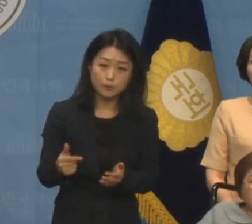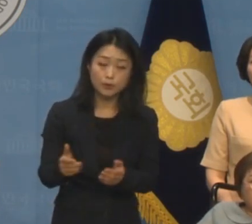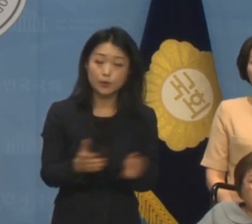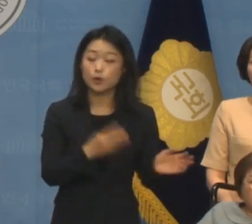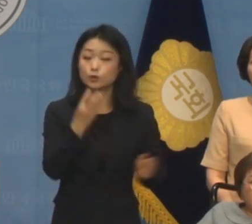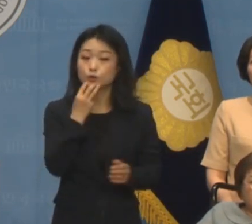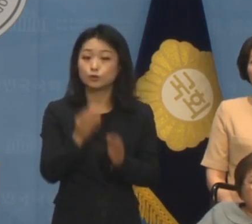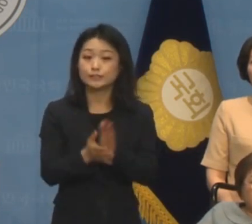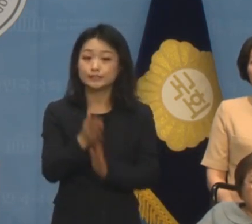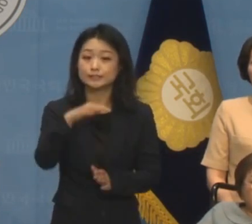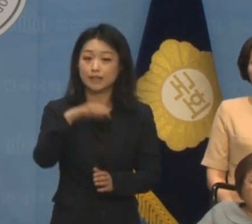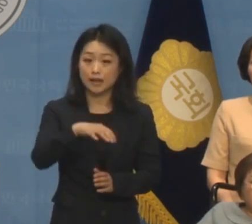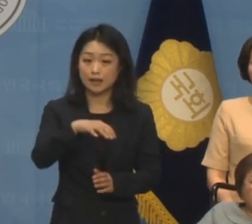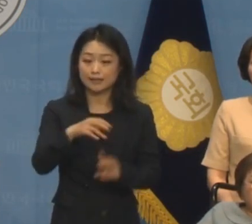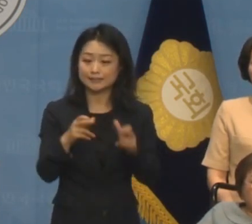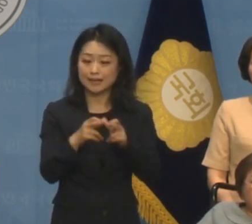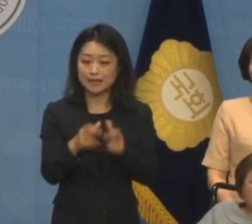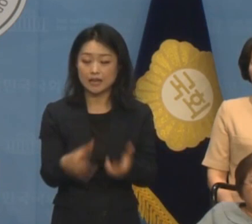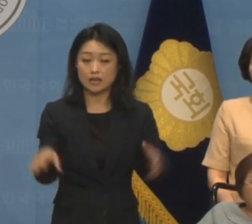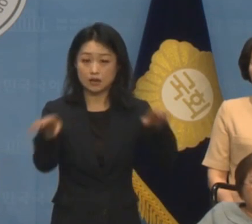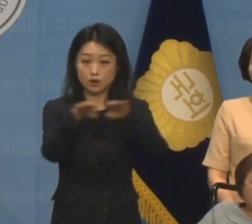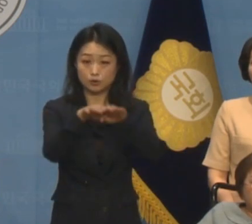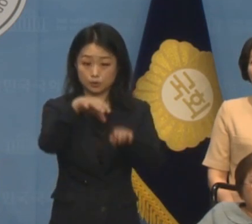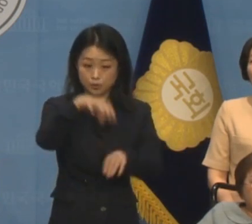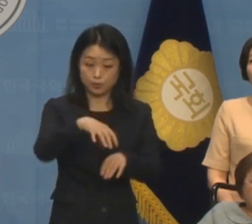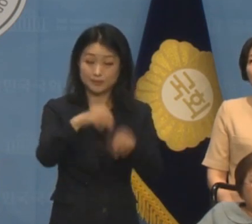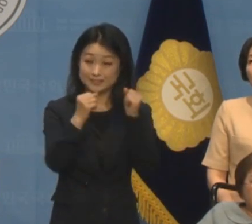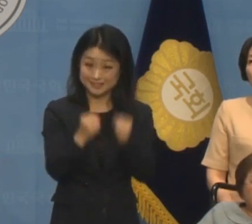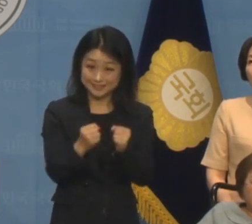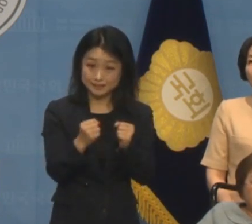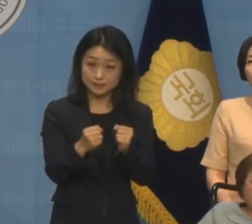서울시 관할 장애인 거주시설 41개소에서는